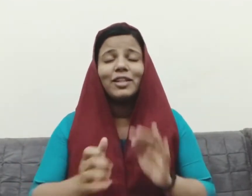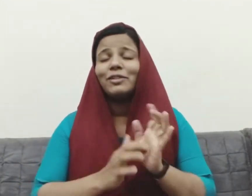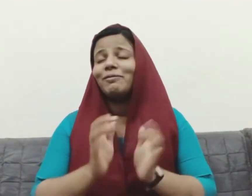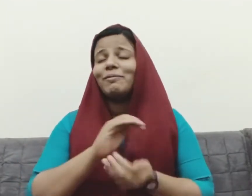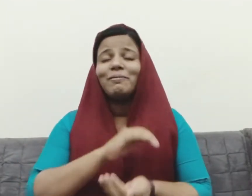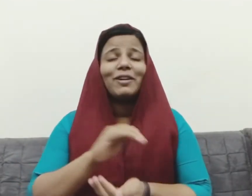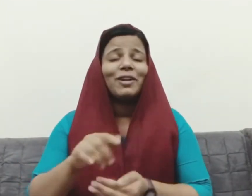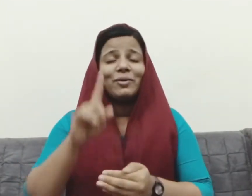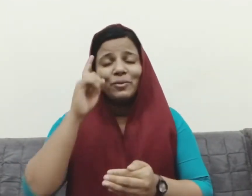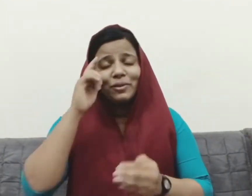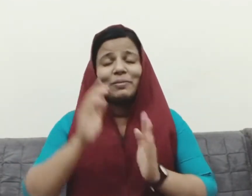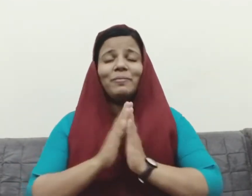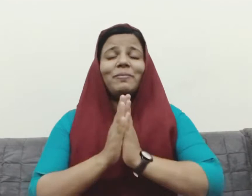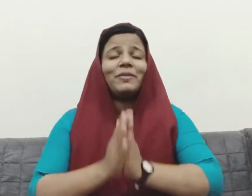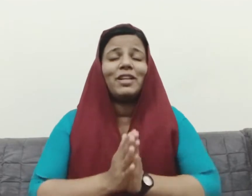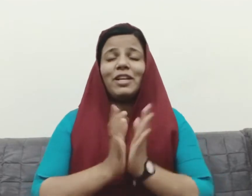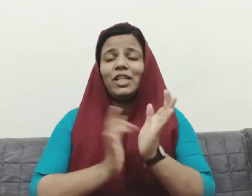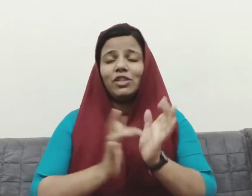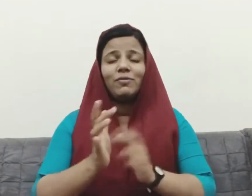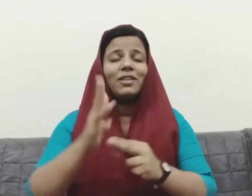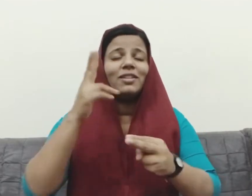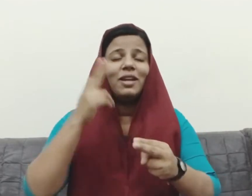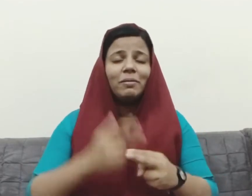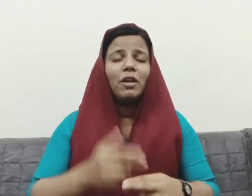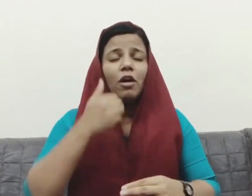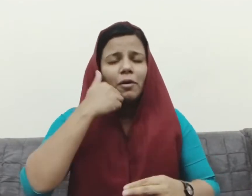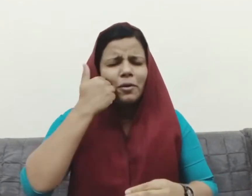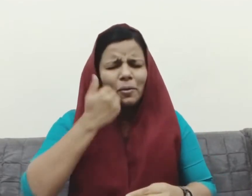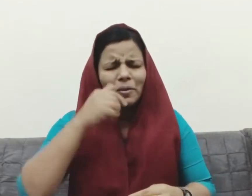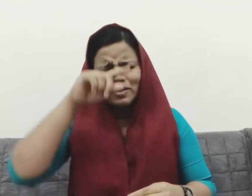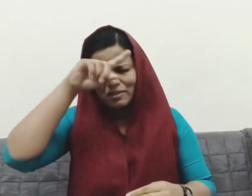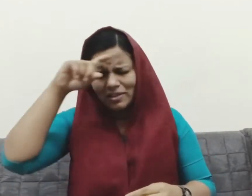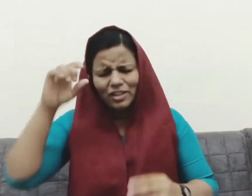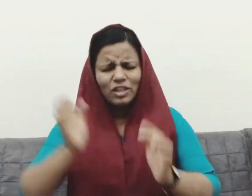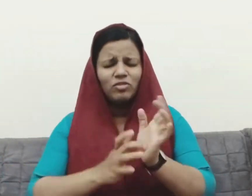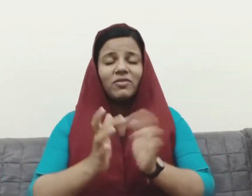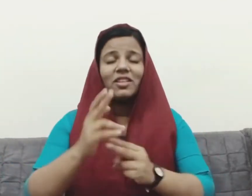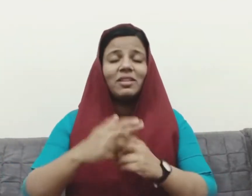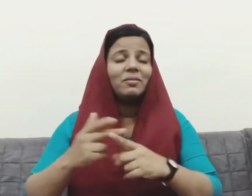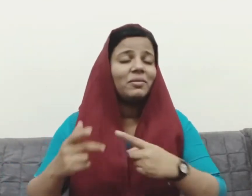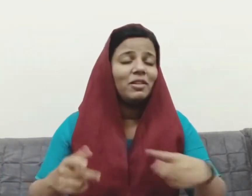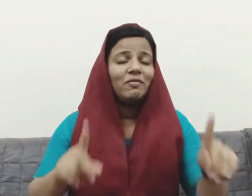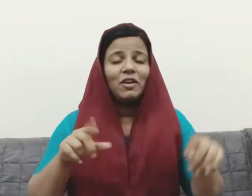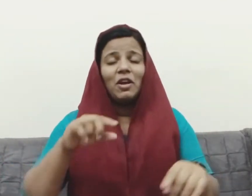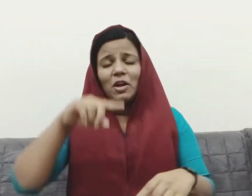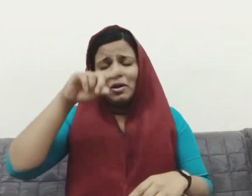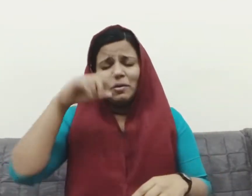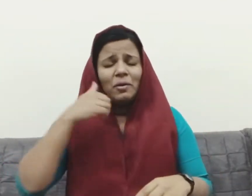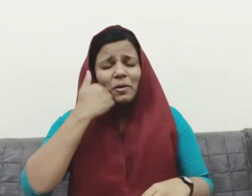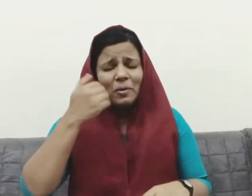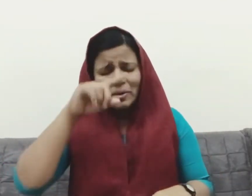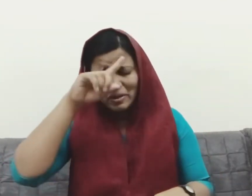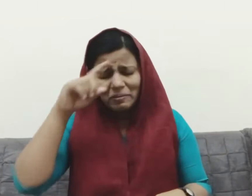മക്കൾക്ക് വേണ്ടിയും ഞാൻ പ്രാർത്ഥിക്കുന്നു പിതാവേ. യേശു ക്രിസ്തുവിൻ്റെ നാമത്തിൽ രോഗശക്തികൾ വിട്ടുമാറട്ടെ. രോഗബന്ധനങ്ങൾ അഴിഞ്ഞു